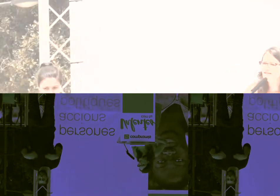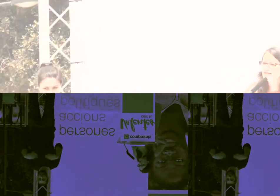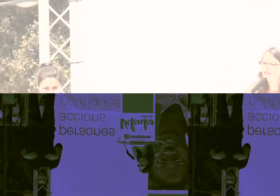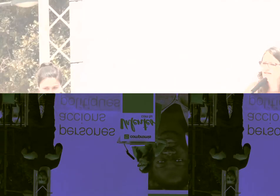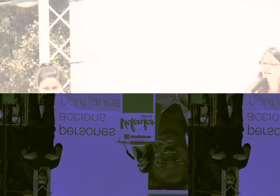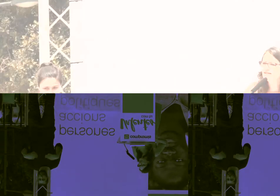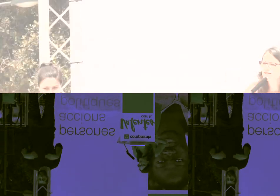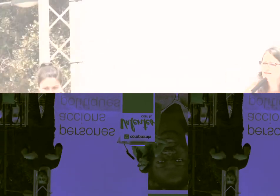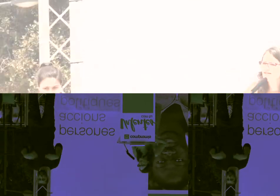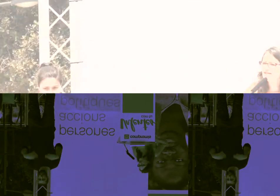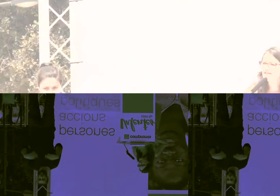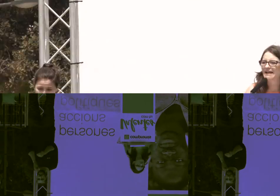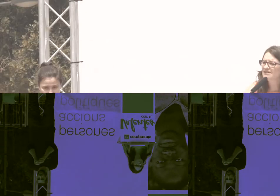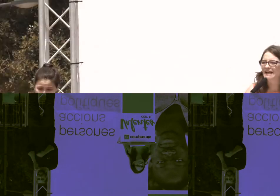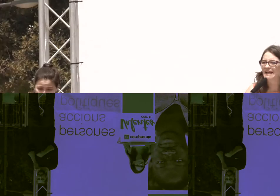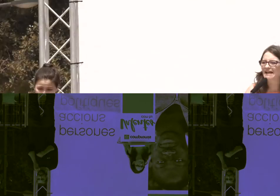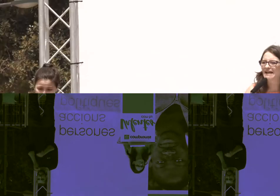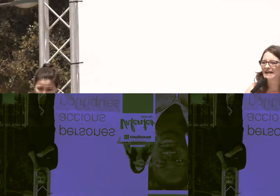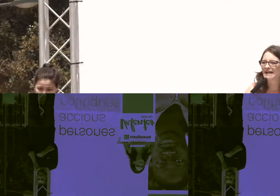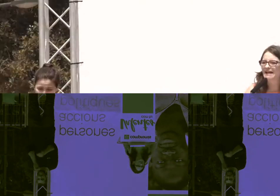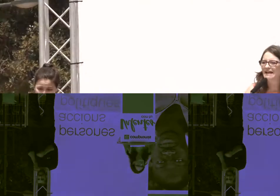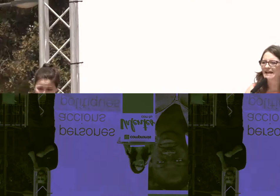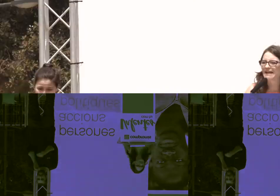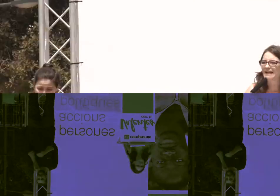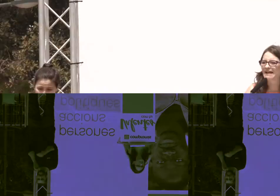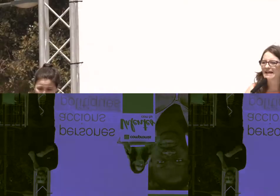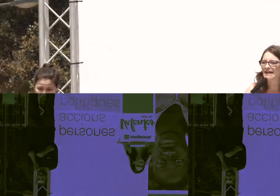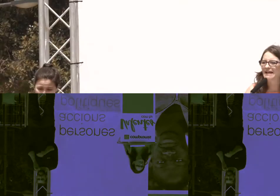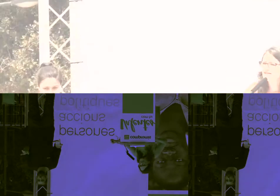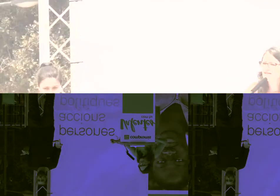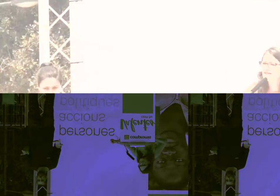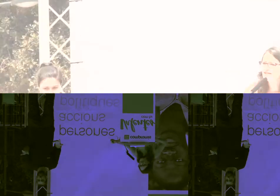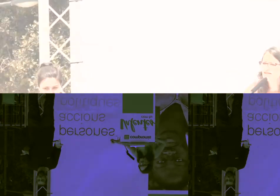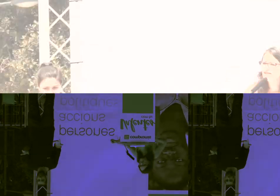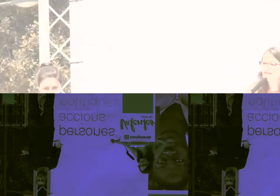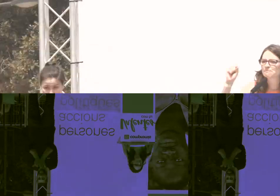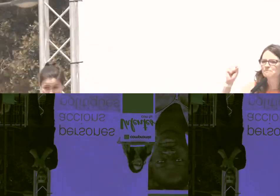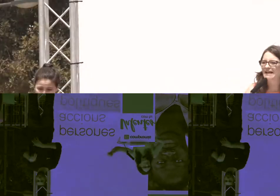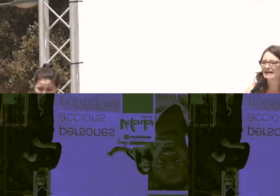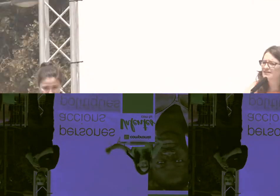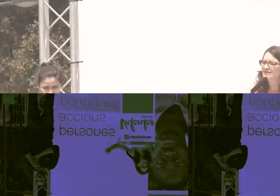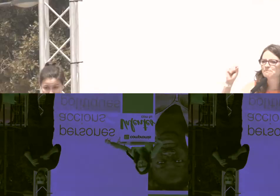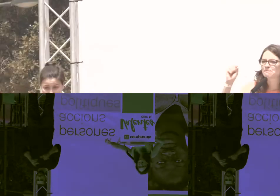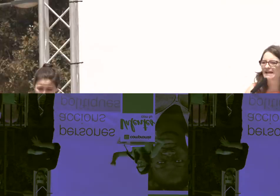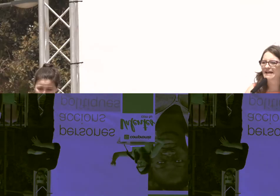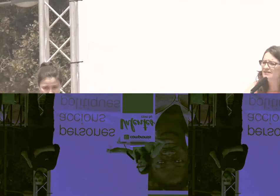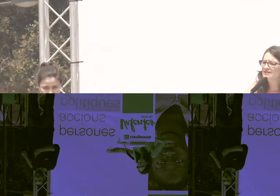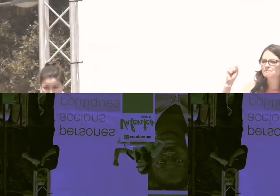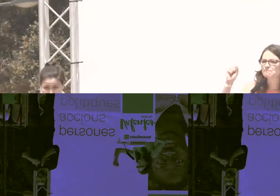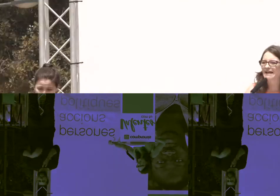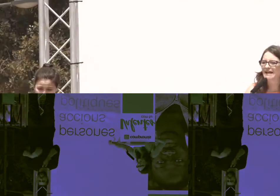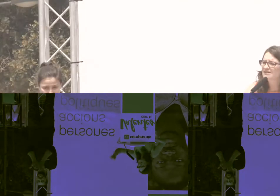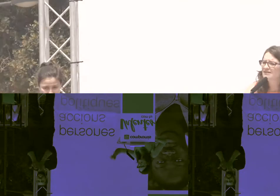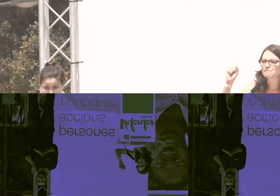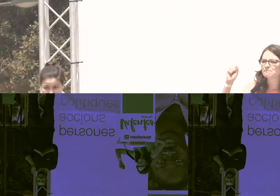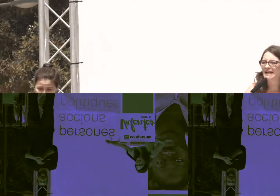no podien comprar els llibres als seus fills. Avui, en 2017, els xiquets i xiquetes valencians tenen els llibres gratuïts gràcies